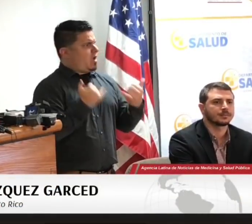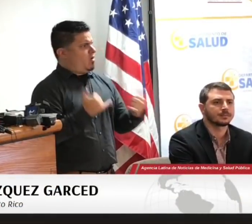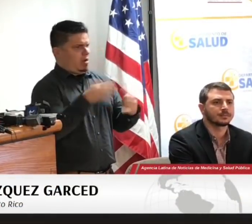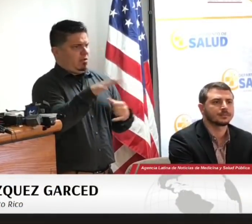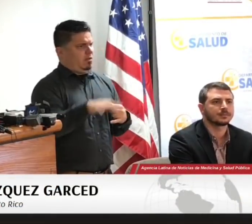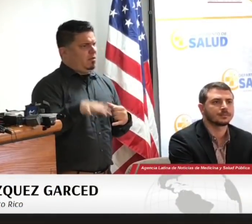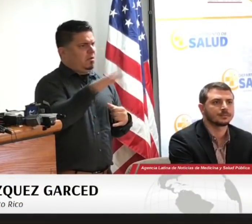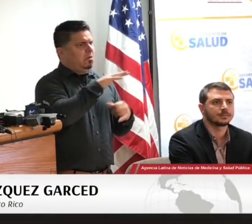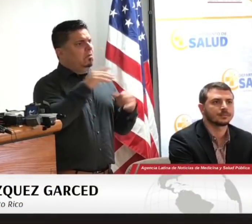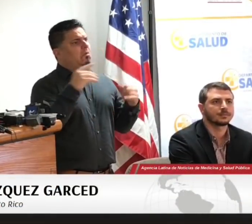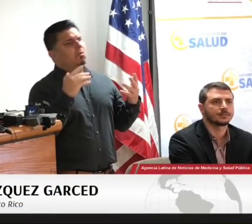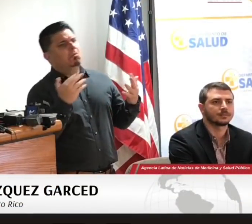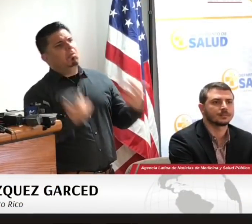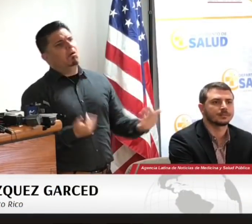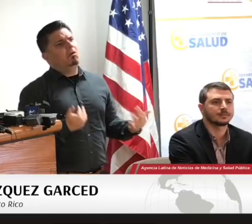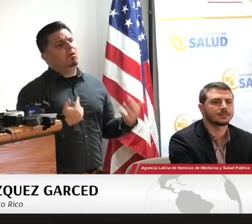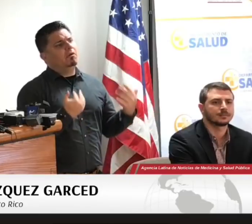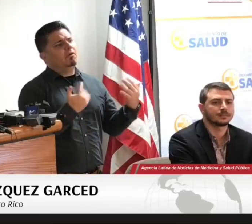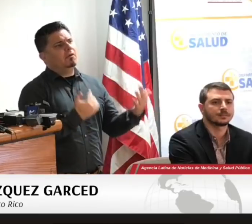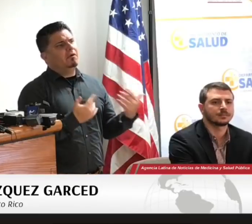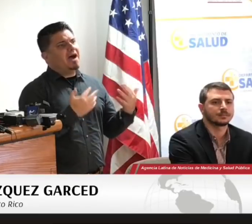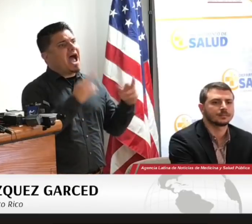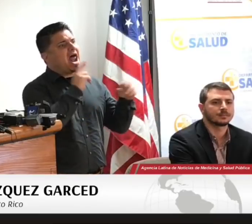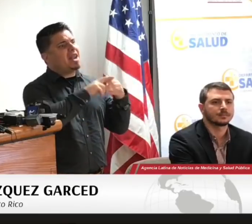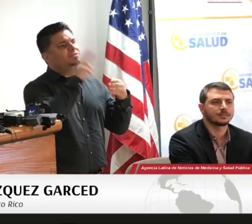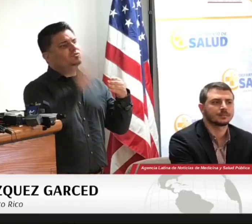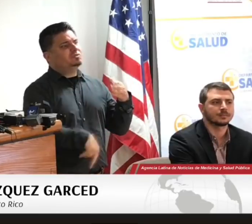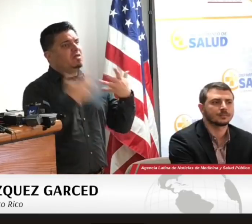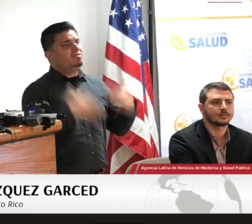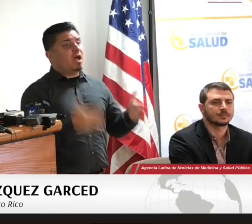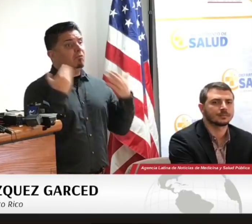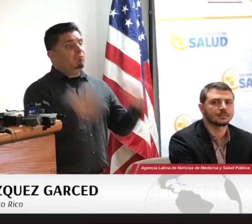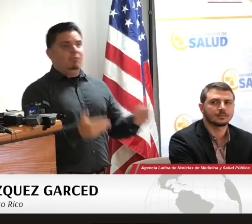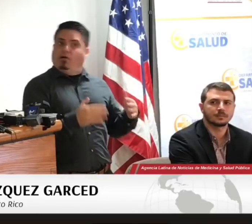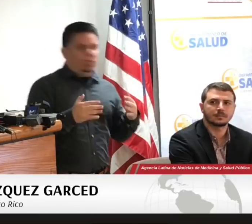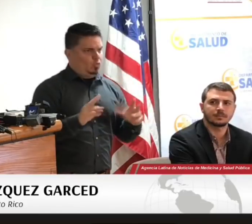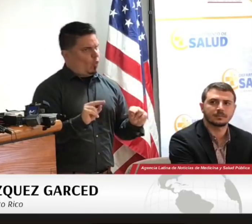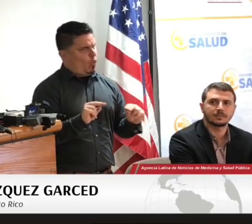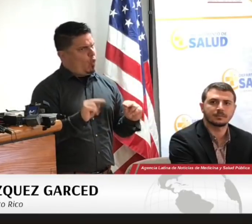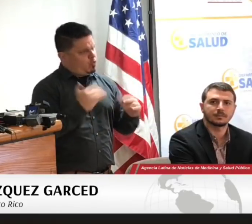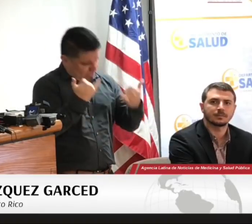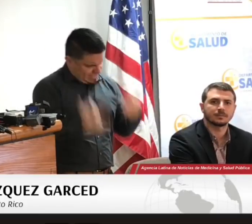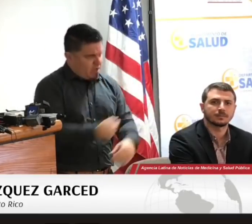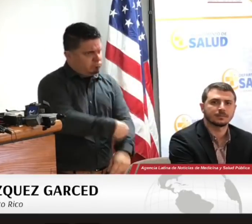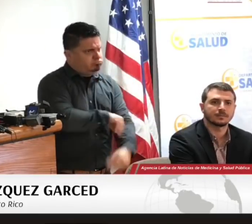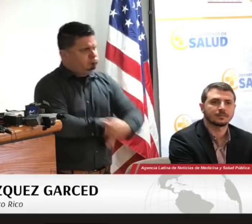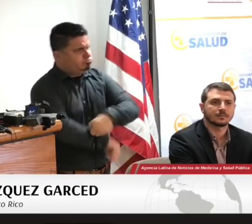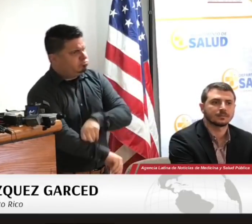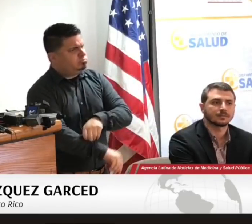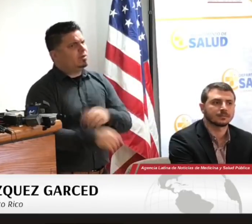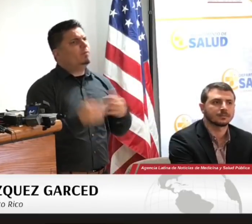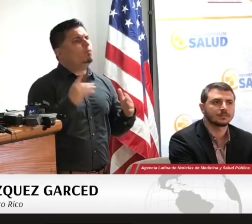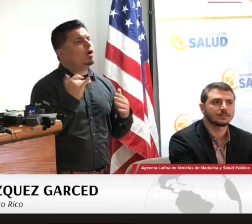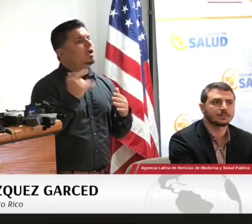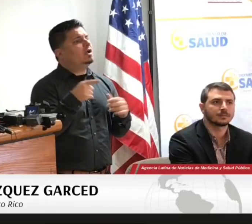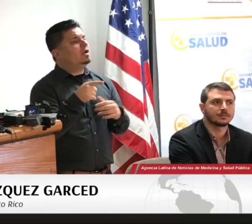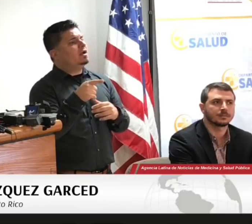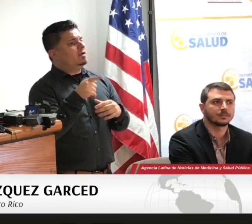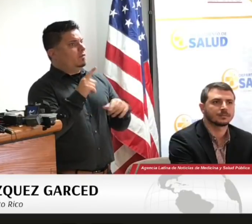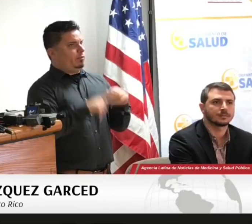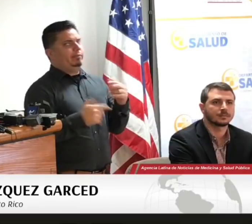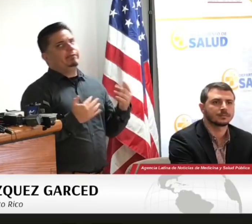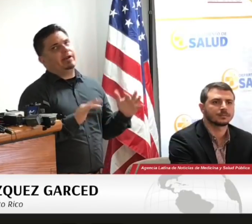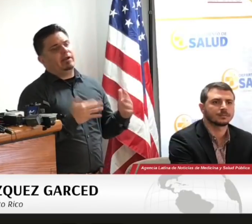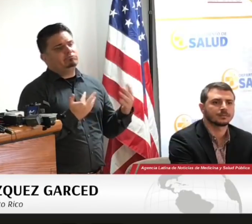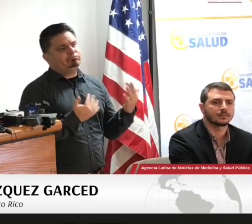nosotros no tengamos los resultados de estas primeras pruebas que se han enviado. No podemos, yo